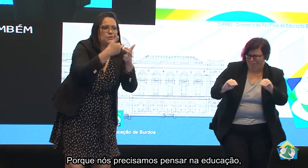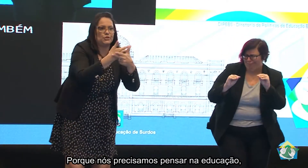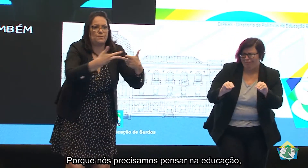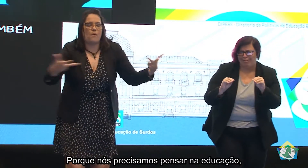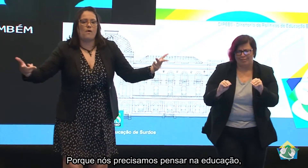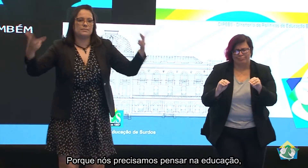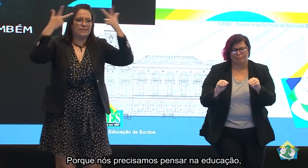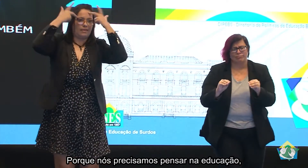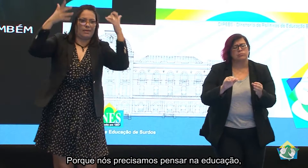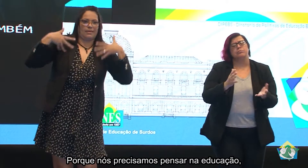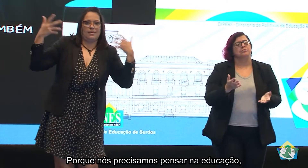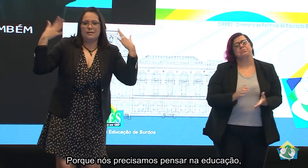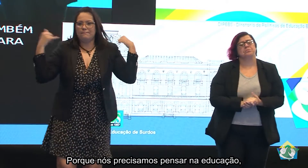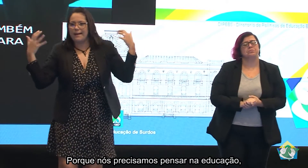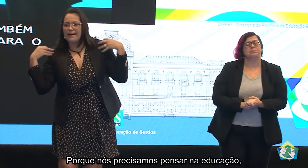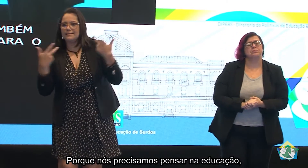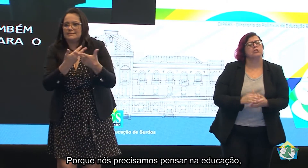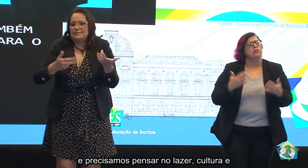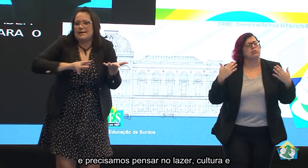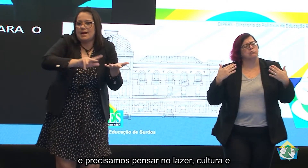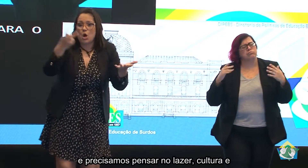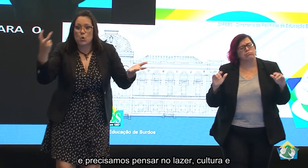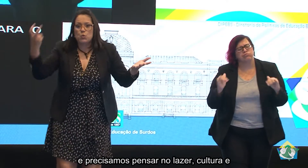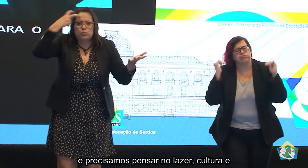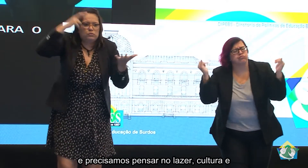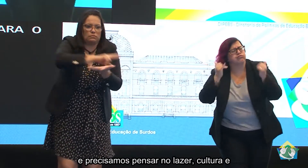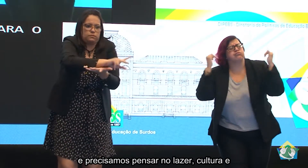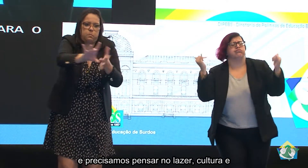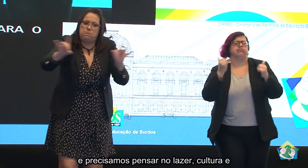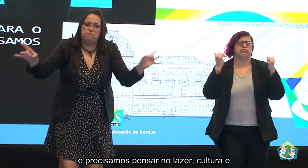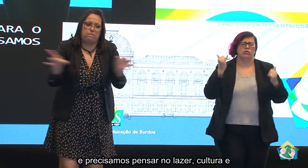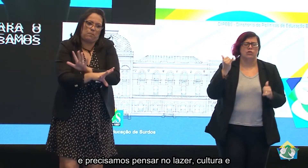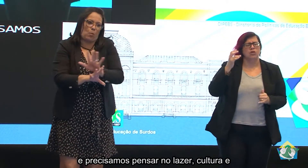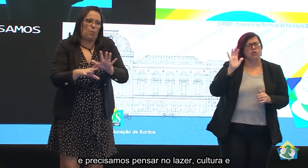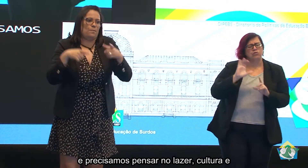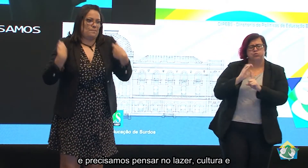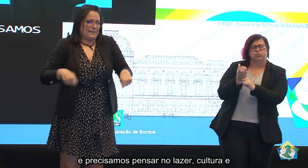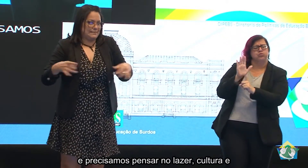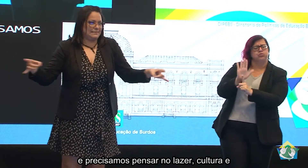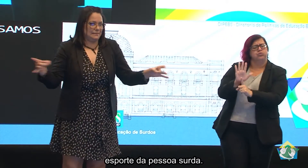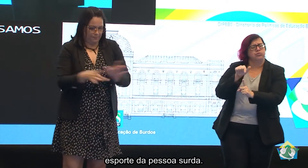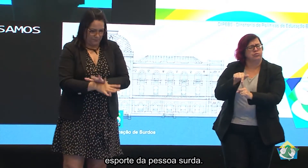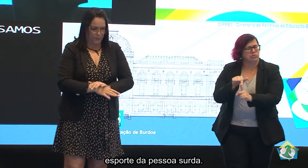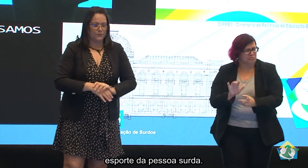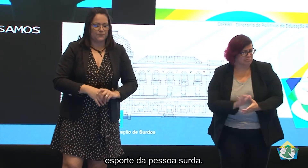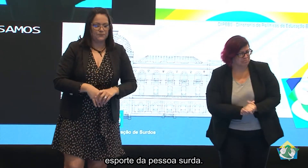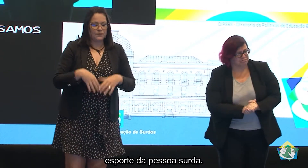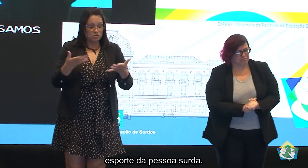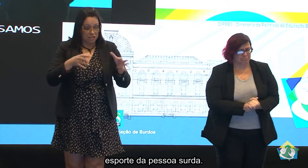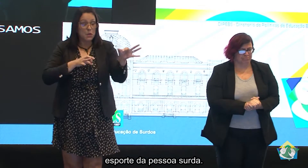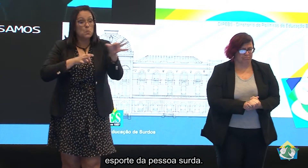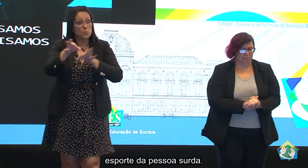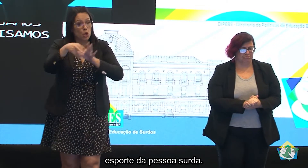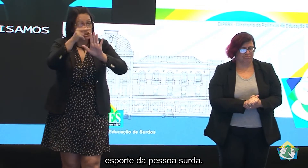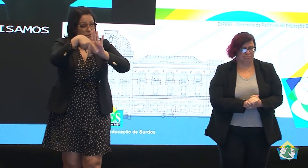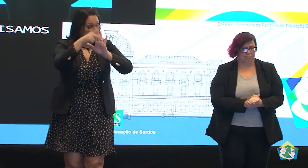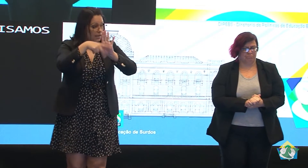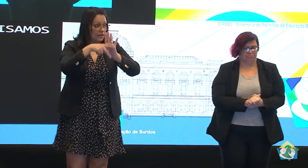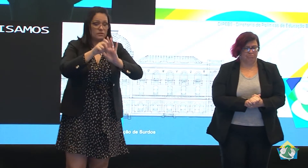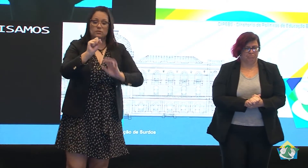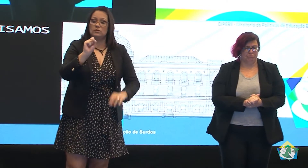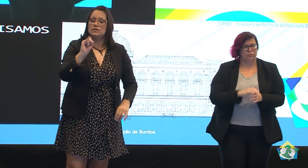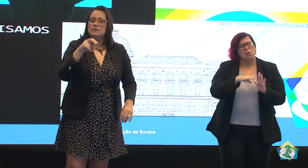porque nós precisamos pensar na educação e precisamos pensar no lazer, cultura e esporte da pessoa